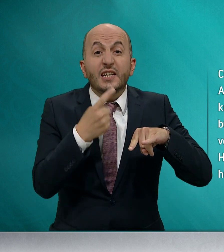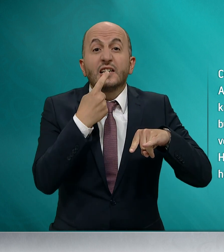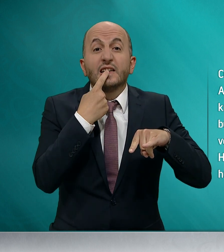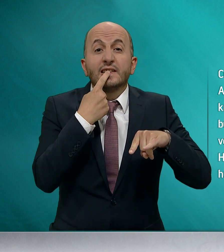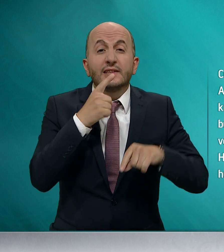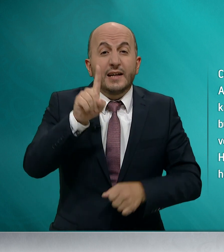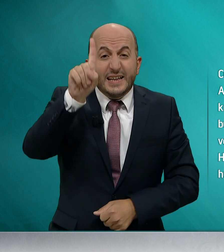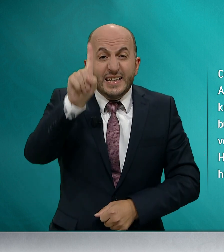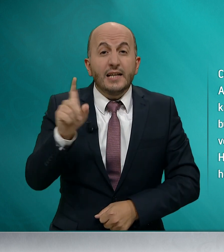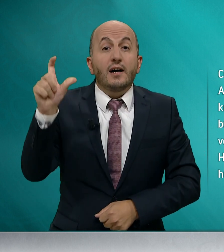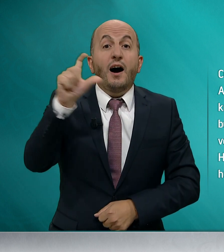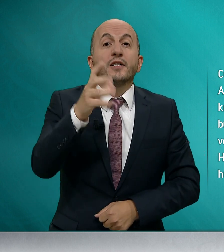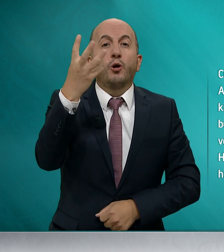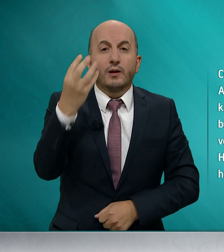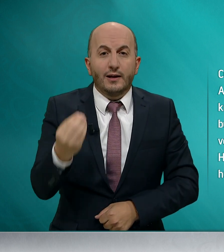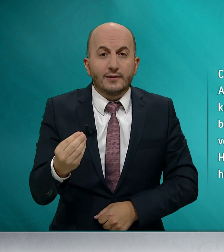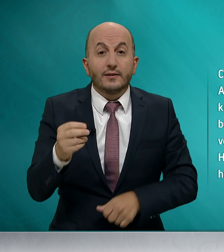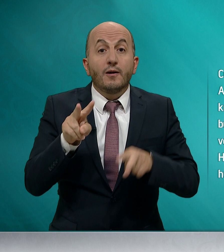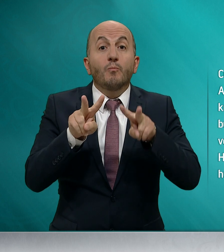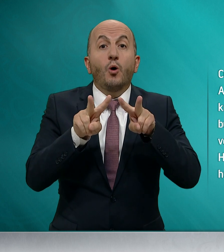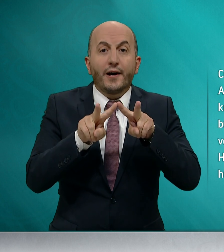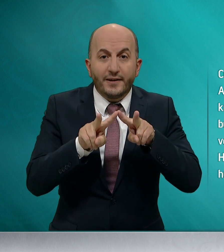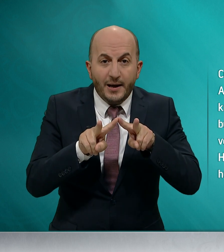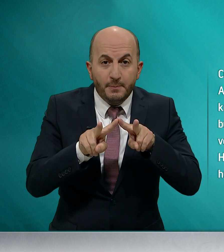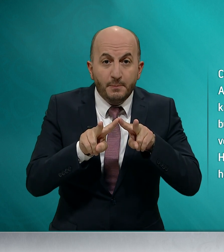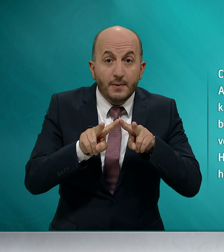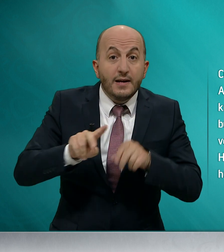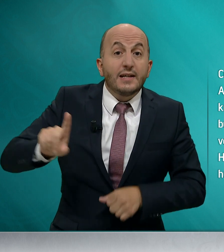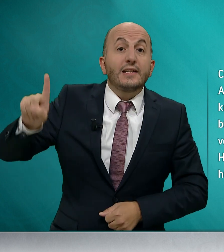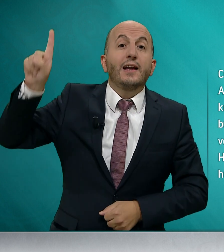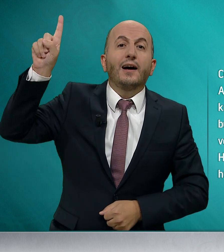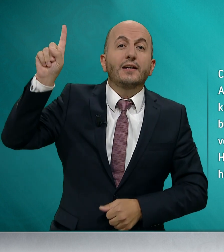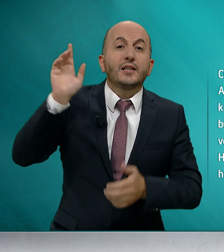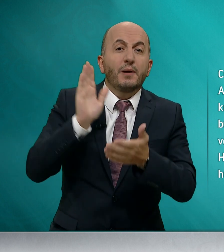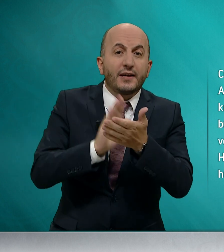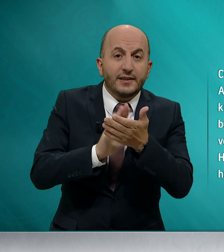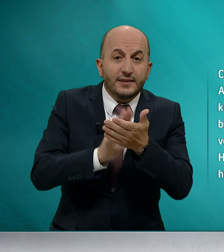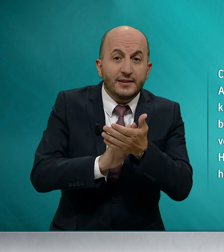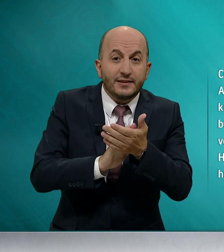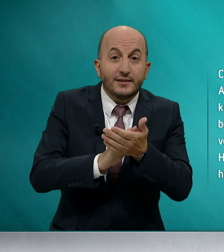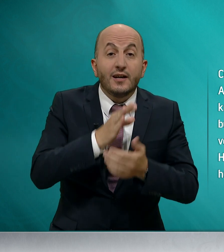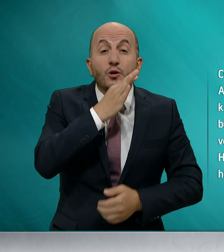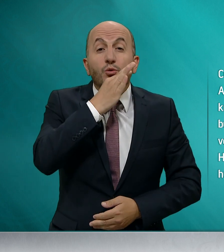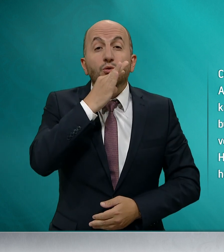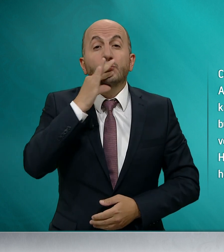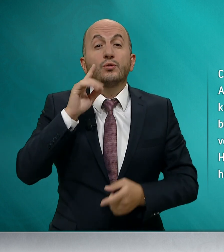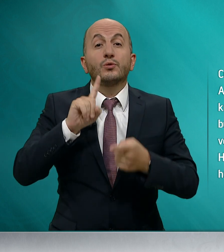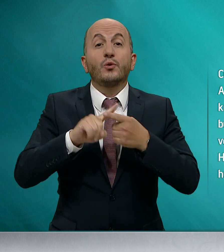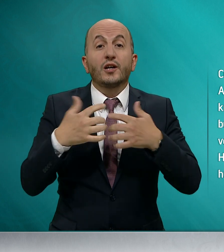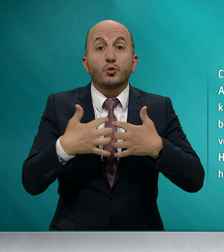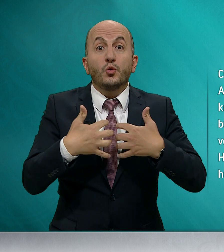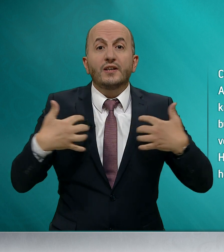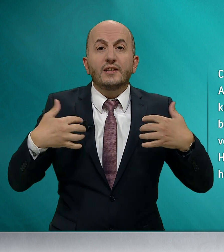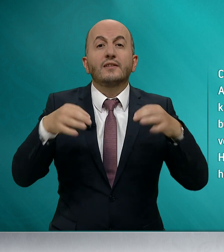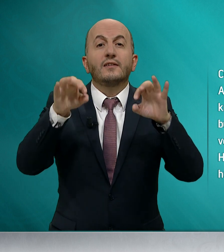Hicri yılın ilk ayı olan Muharrem, ilahi bereketin, huzur